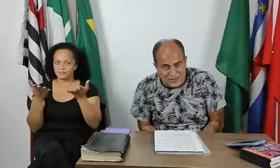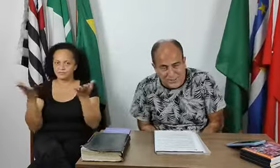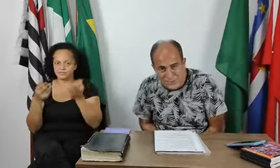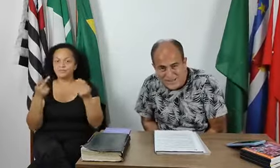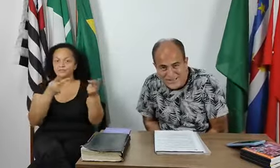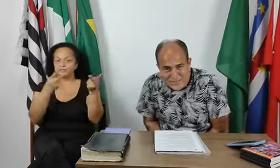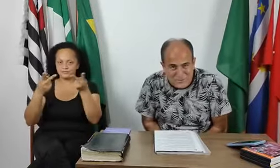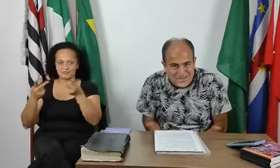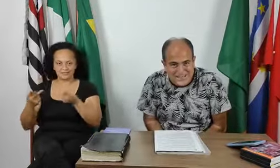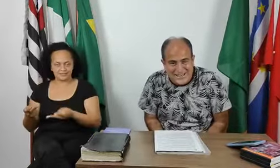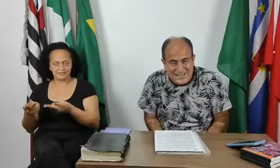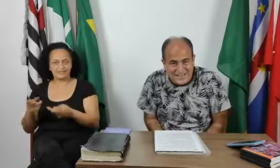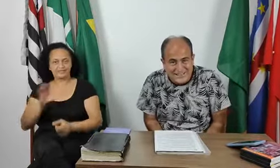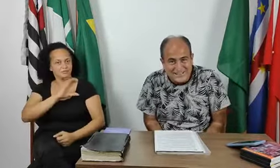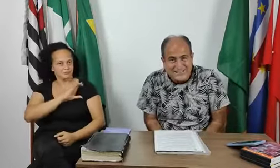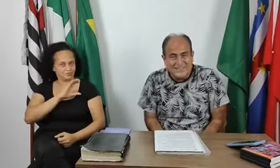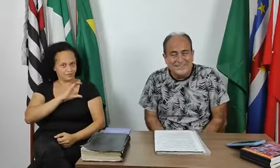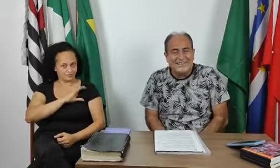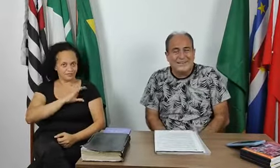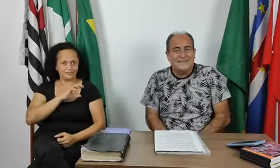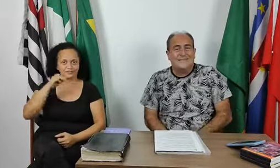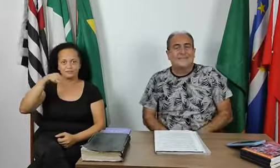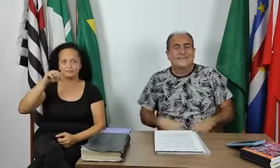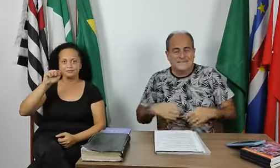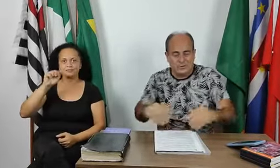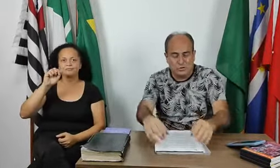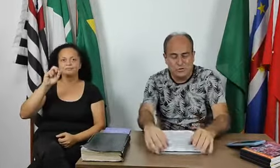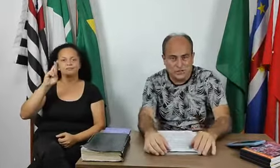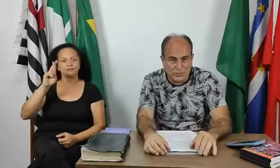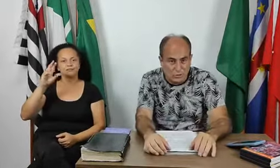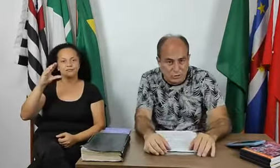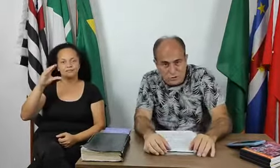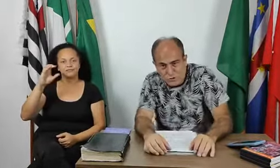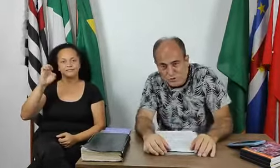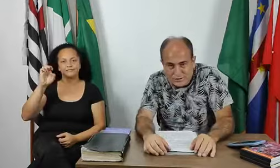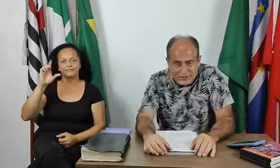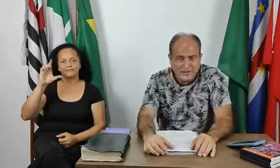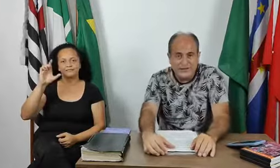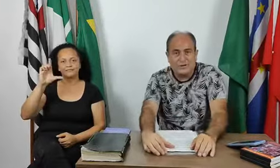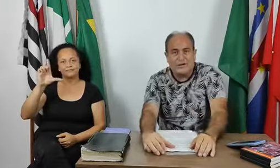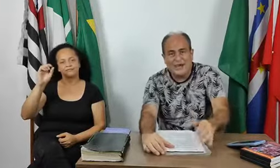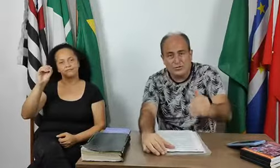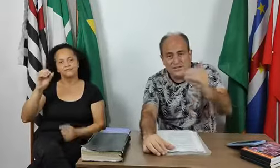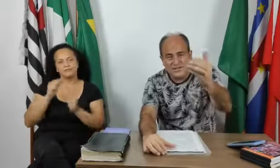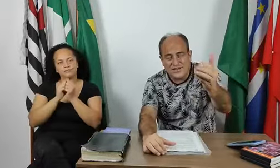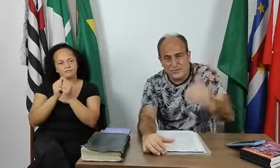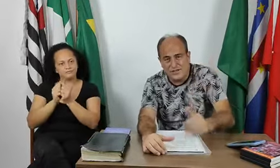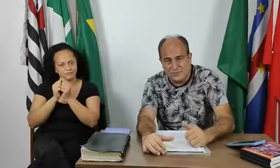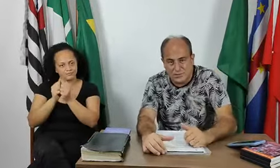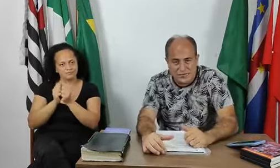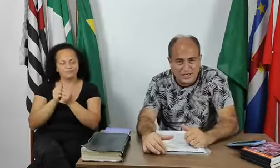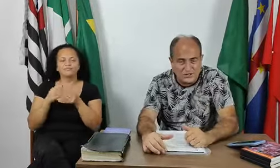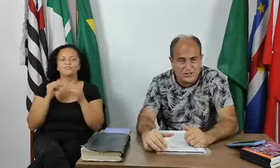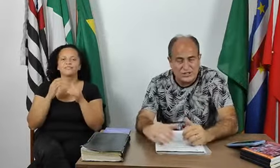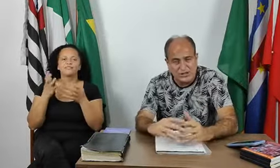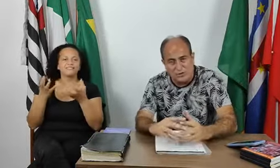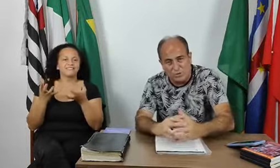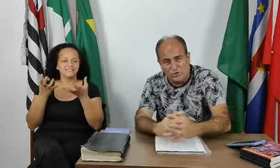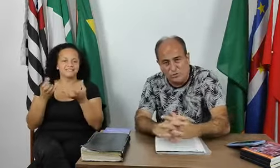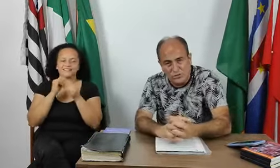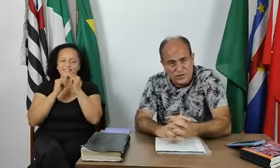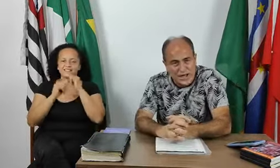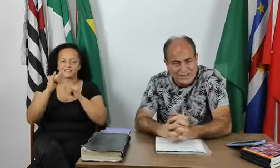ilustre aqui do Marcelo Bezerra, Está junto aqui conosco. E eu quero dizer aos irmãos que a gente